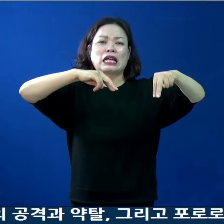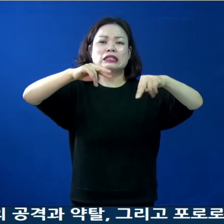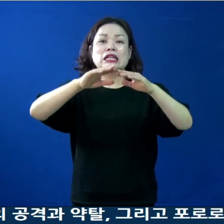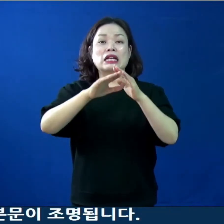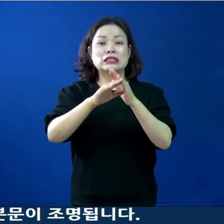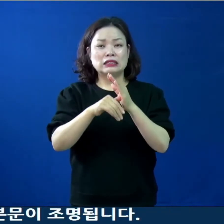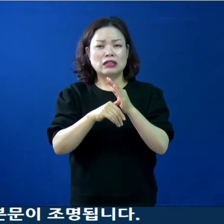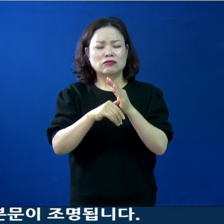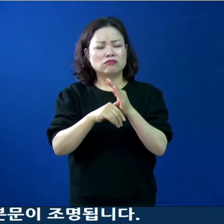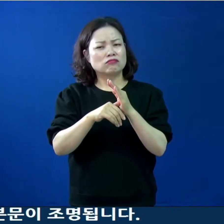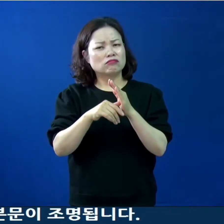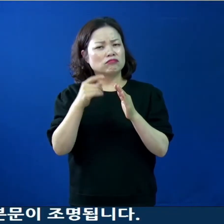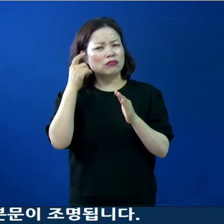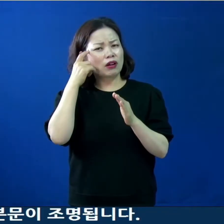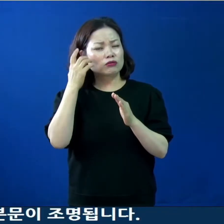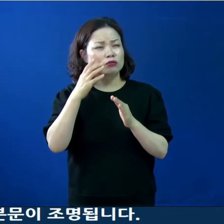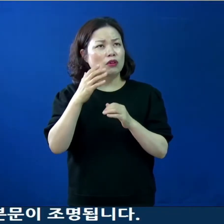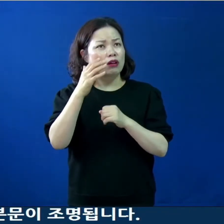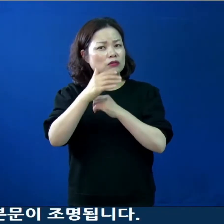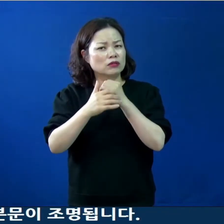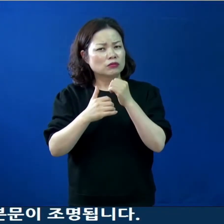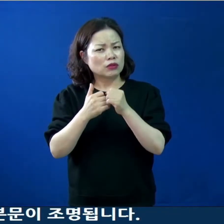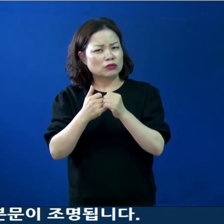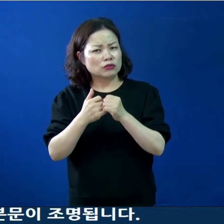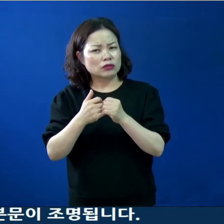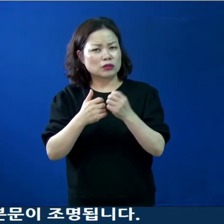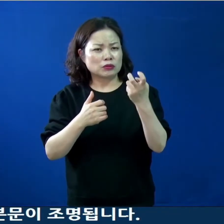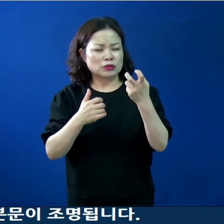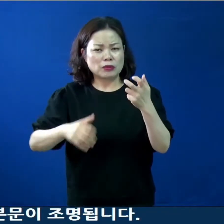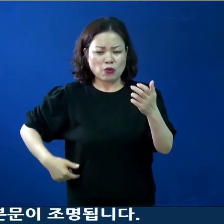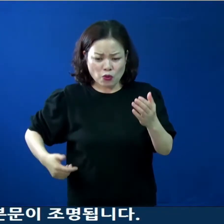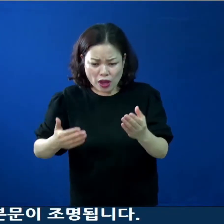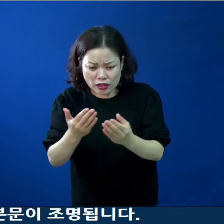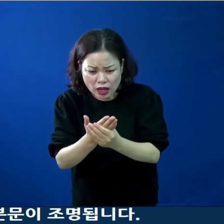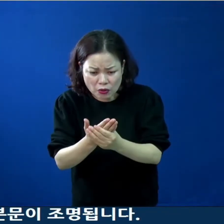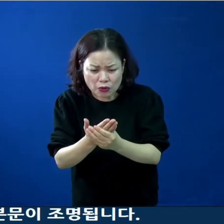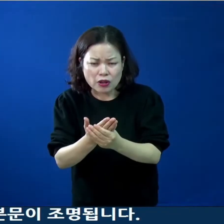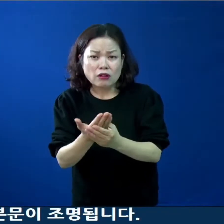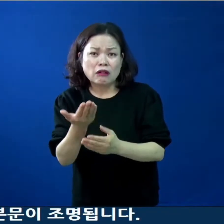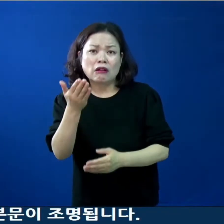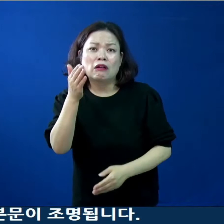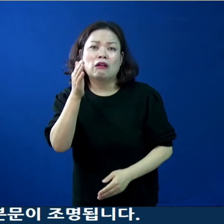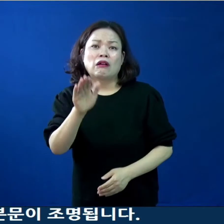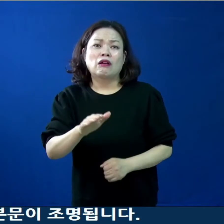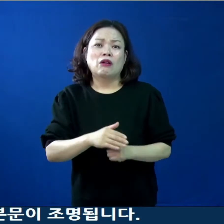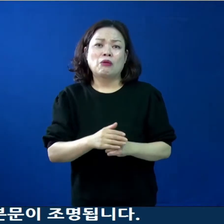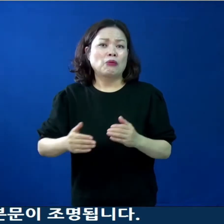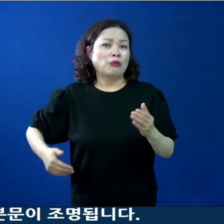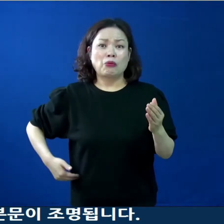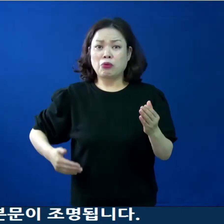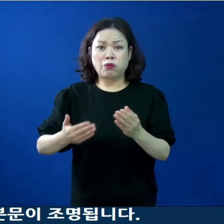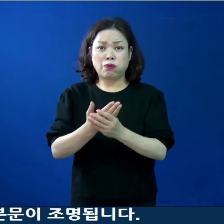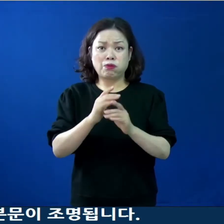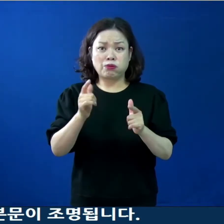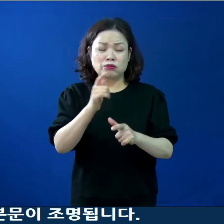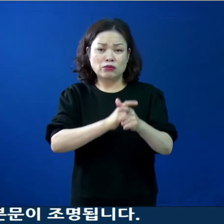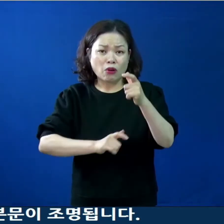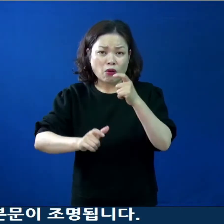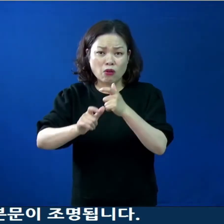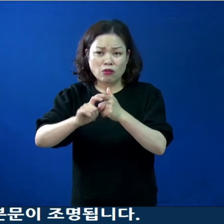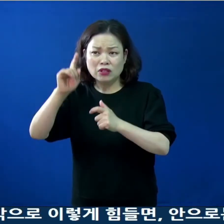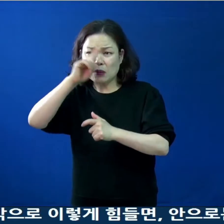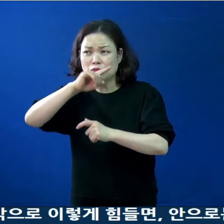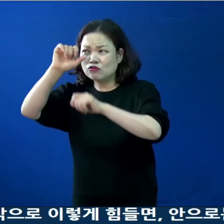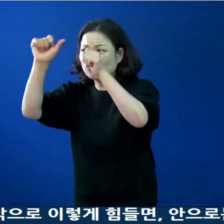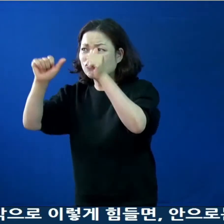그렇다고 생각되어집니다. 하나님이 치시면 회개하고 이런 것들이 돼야 되는데, 회개하는 것이 아니라 더 우상을